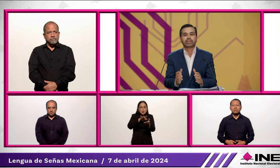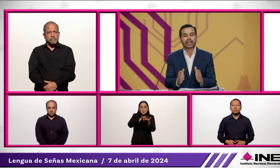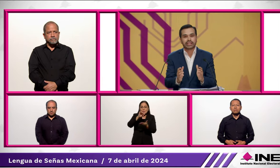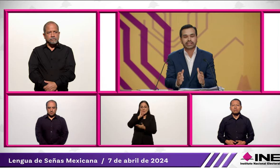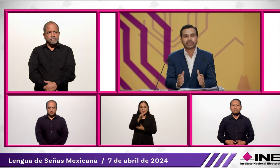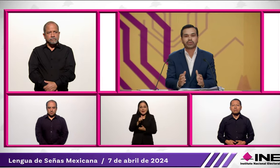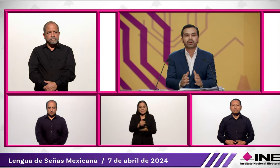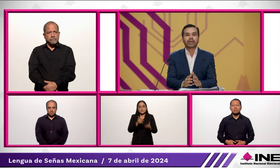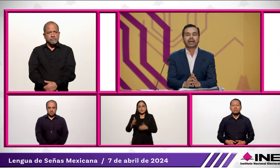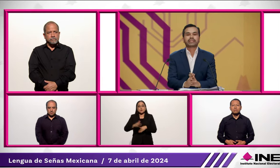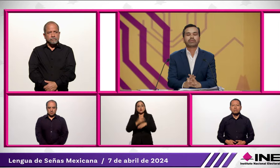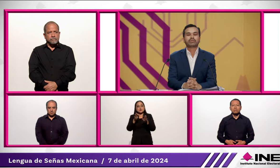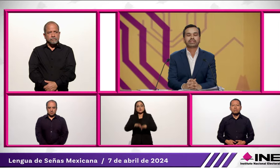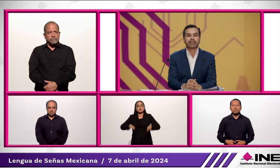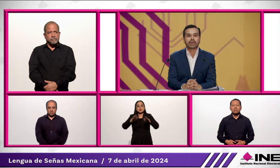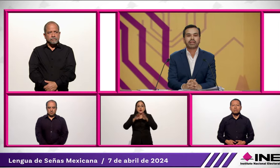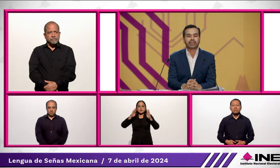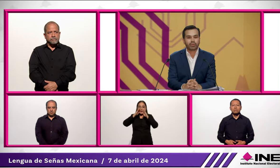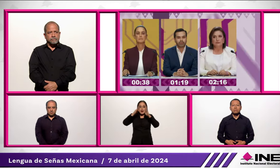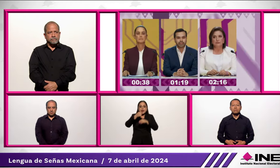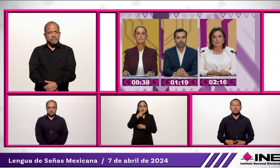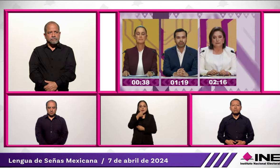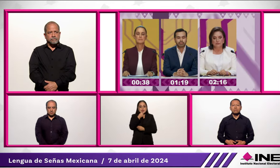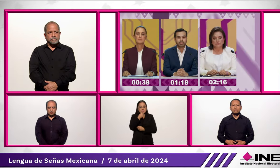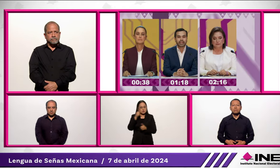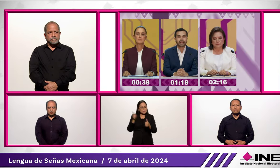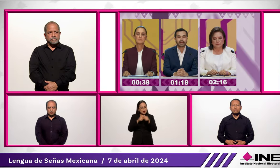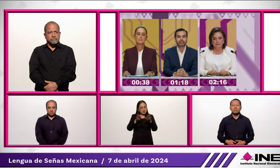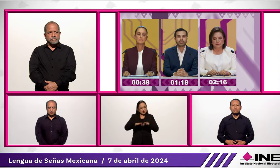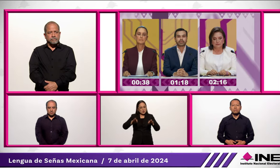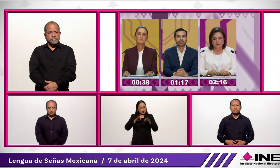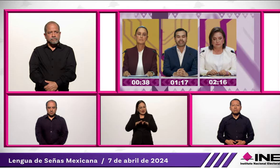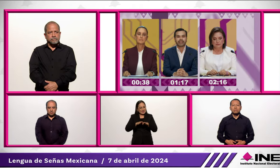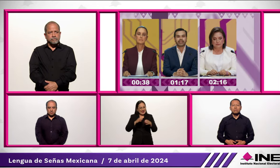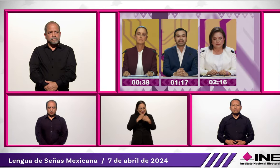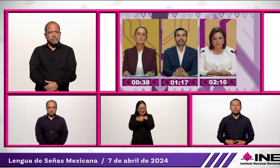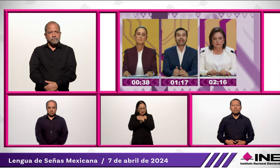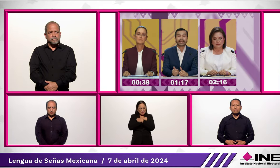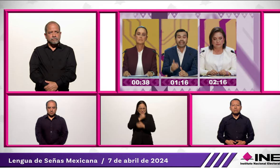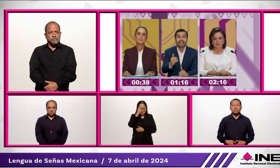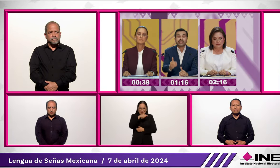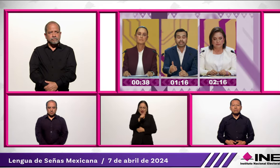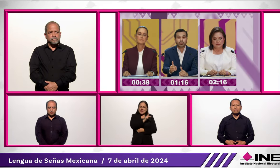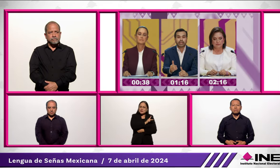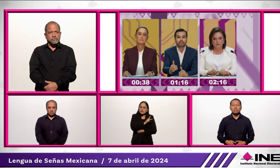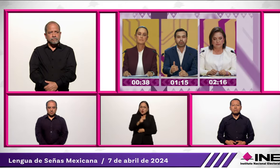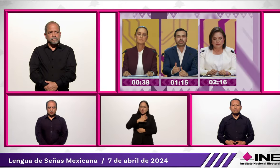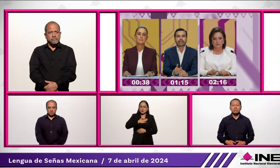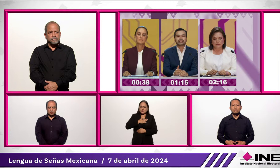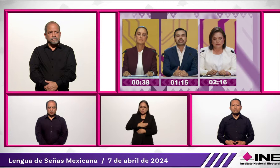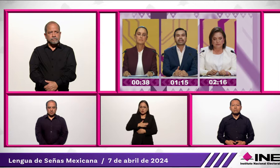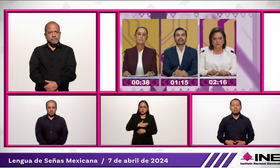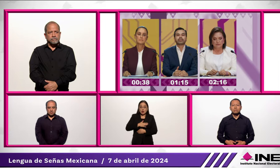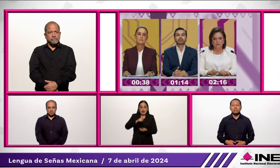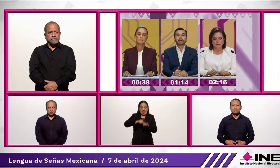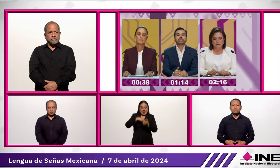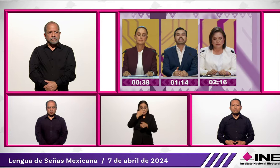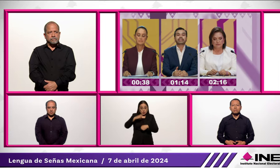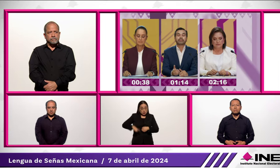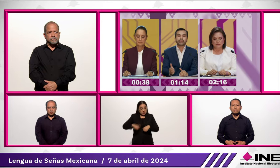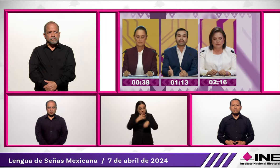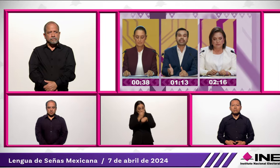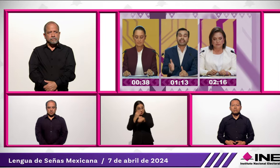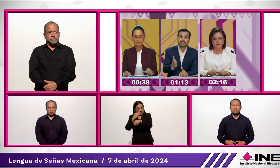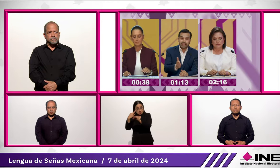a los niños en el centro. Hacer un sistema de educación verdaderamente universal que arregle las escuelas públicas, que nos